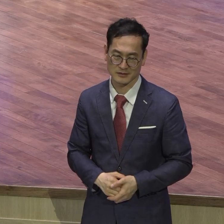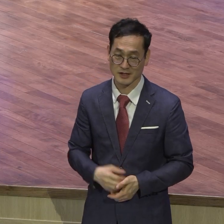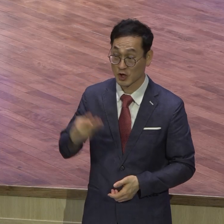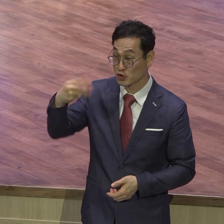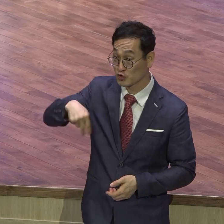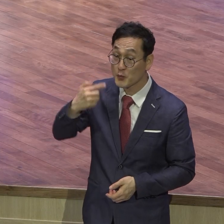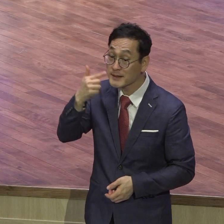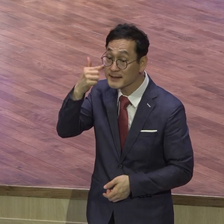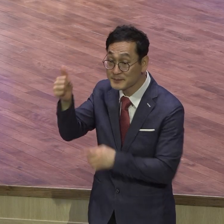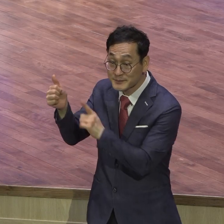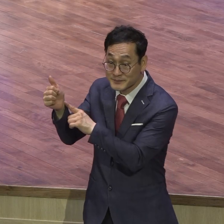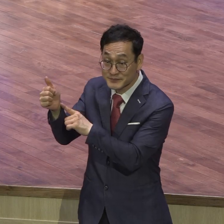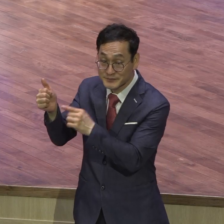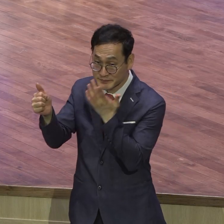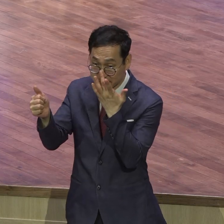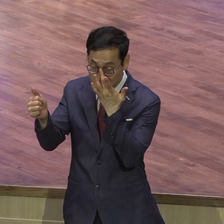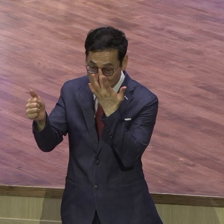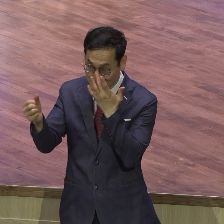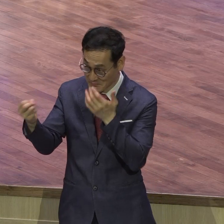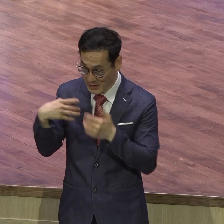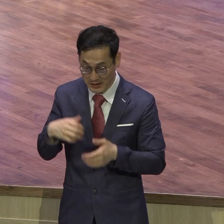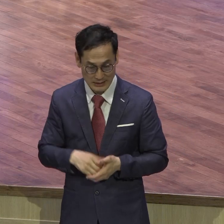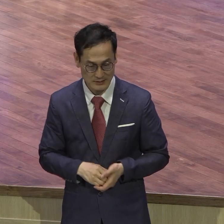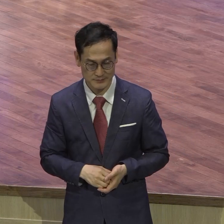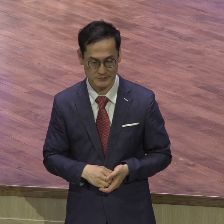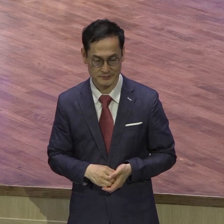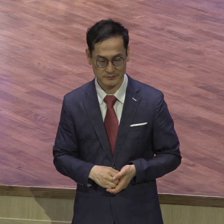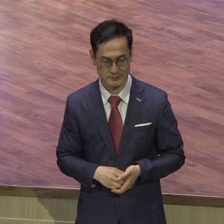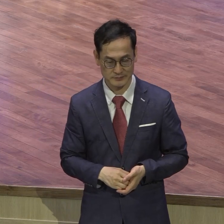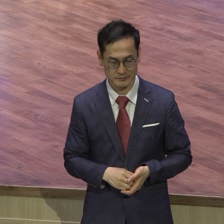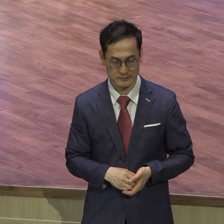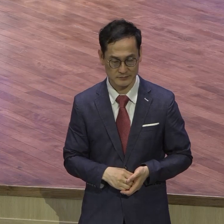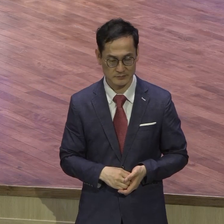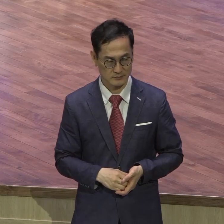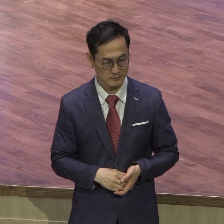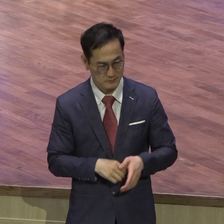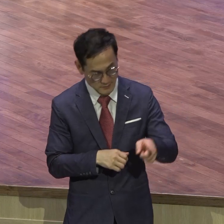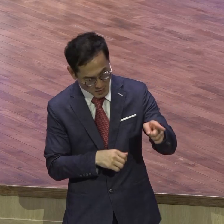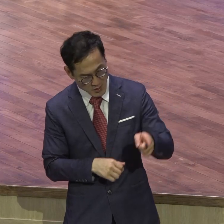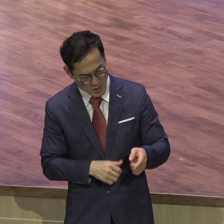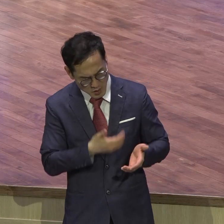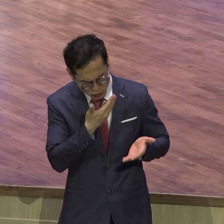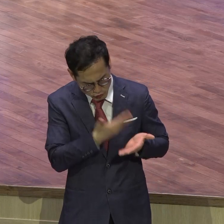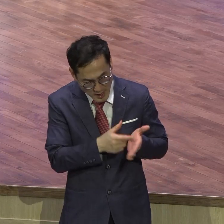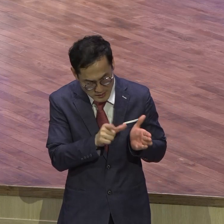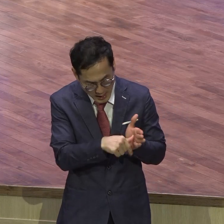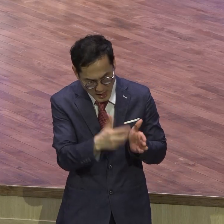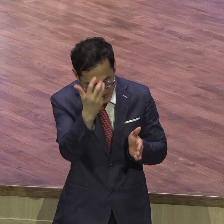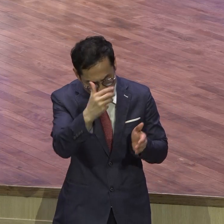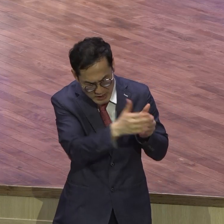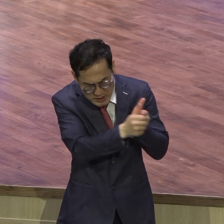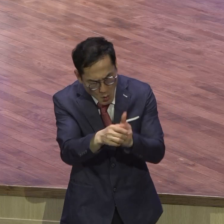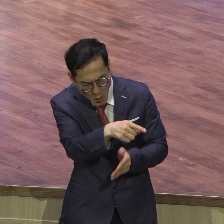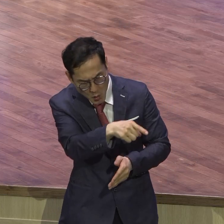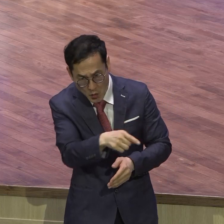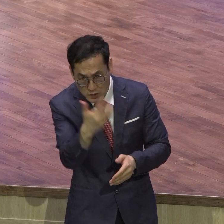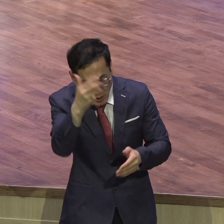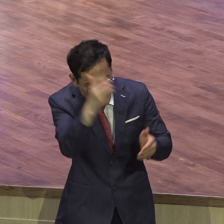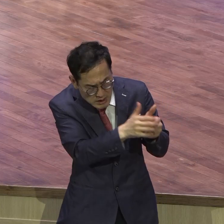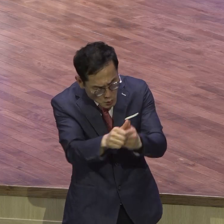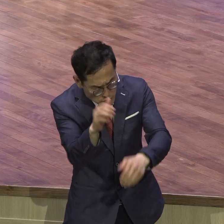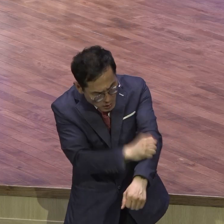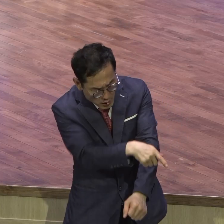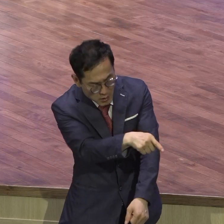목사님은 참 평균 때는 잘 모르겠는데 결정적인 순간에 성령을 받는다고 그렇지 결정적인 게 중요한